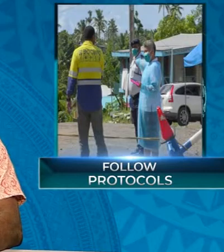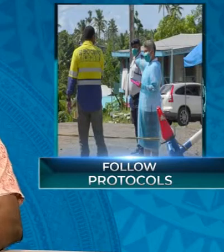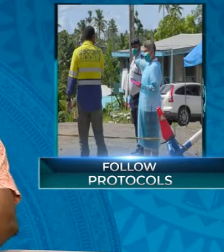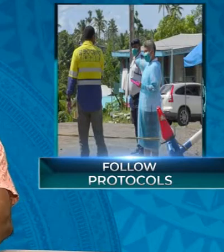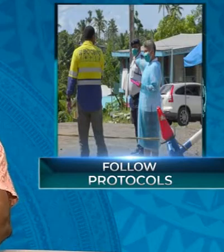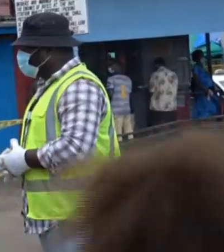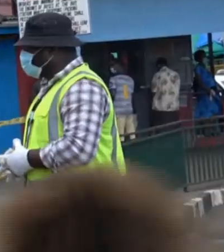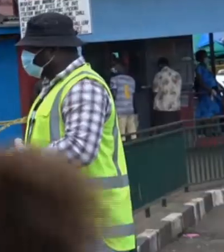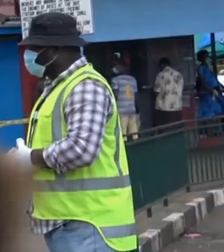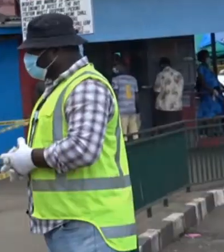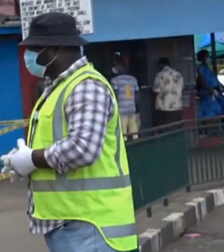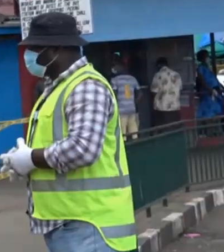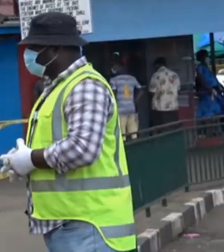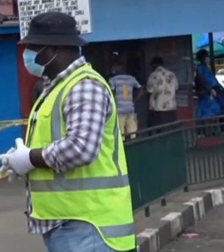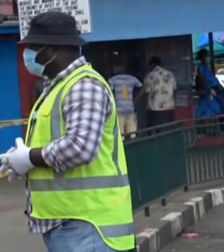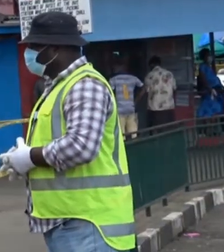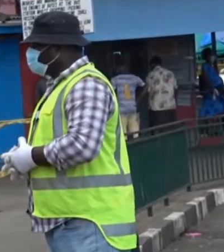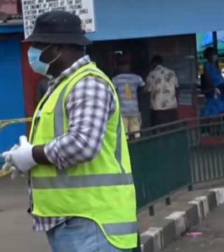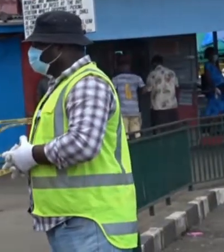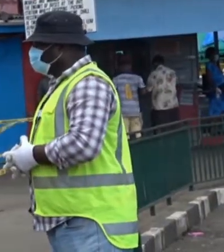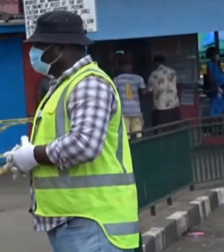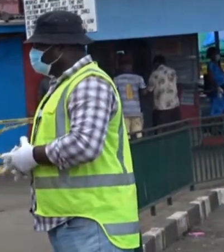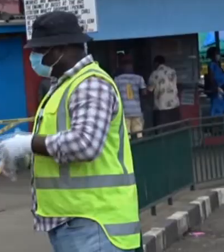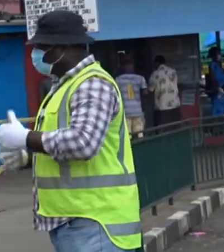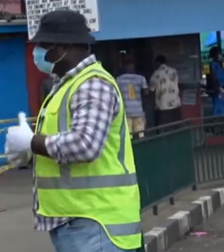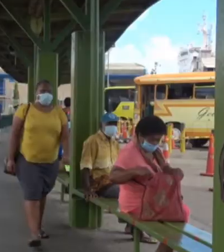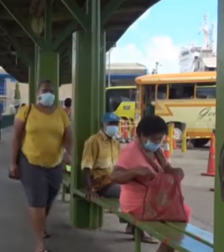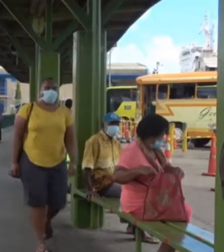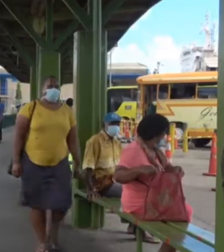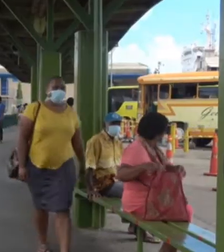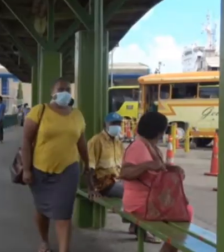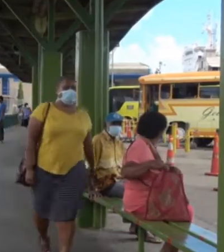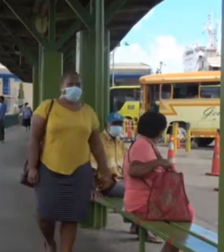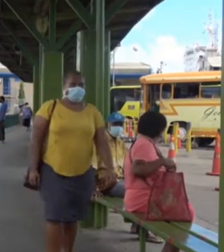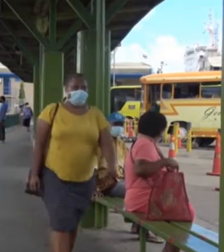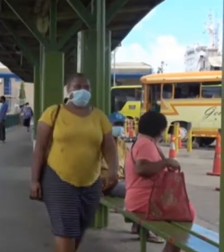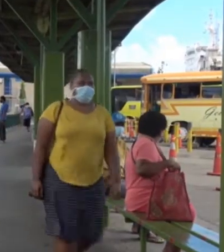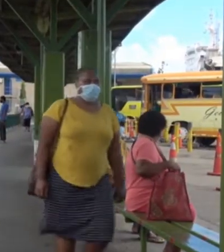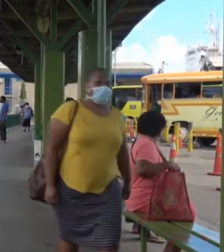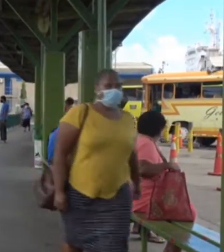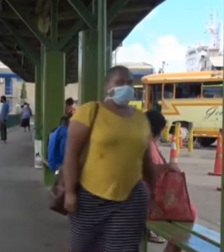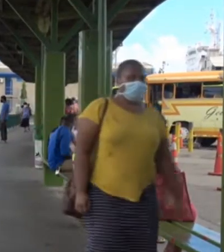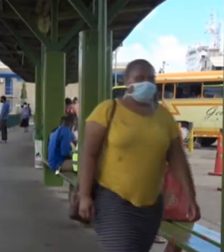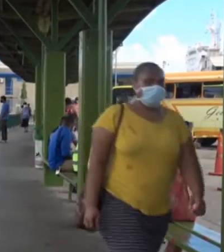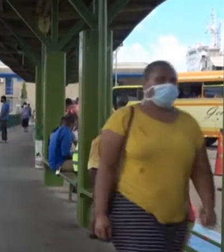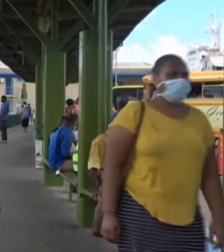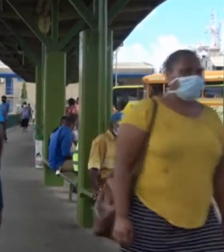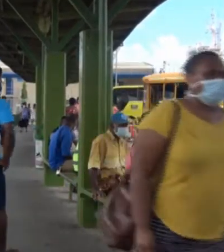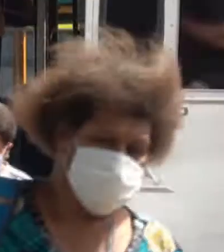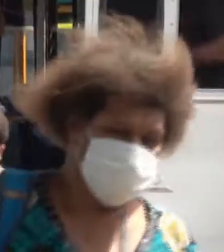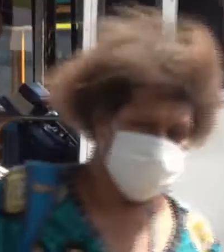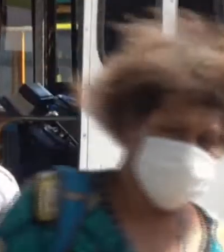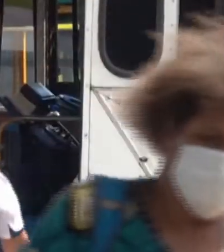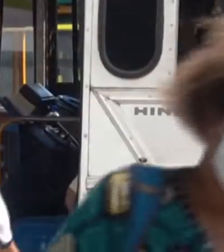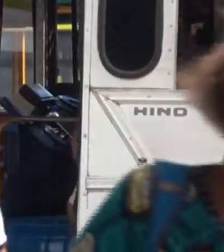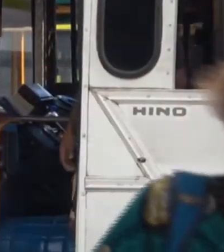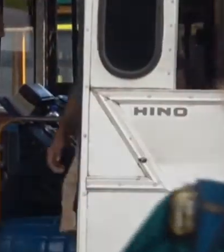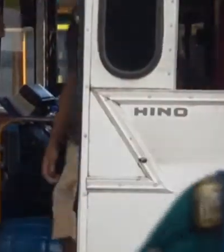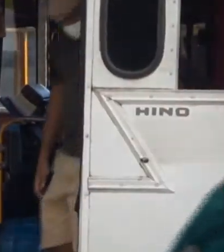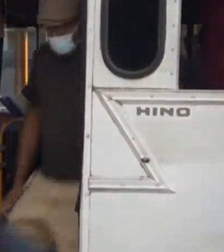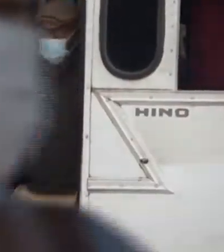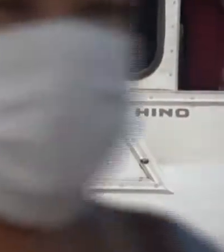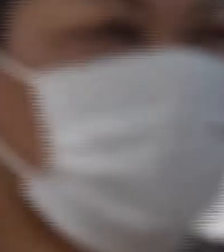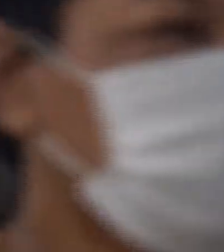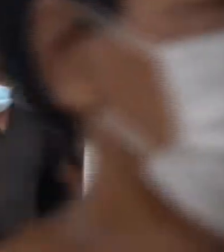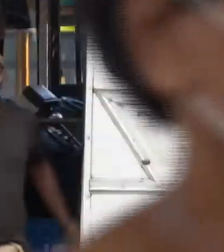muri. Tukun na buni wala tunde, buni wai James Fong, nimbimbi na ruo na madha wakatoko e matanda e na nonda sanga me